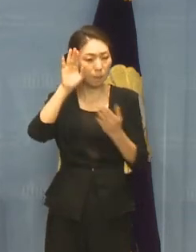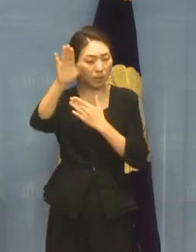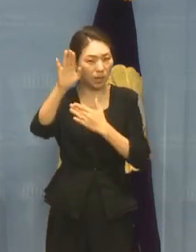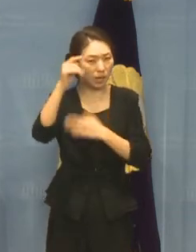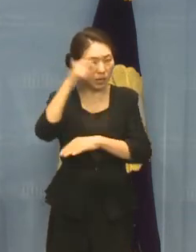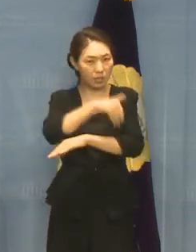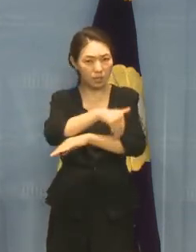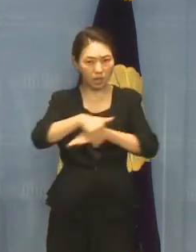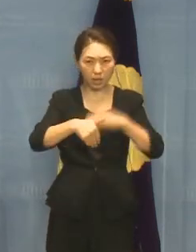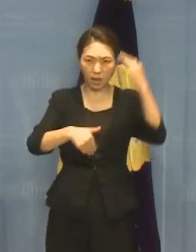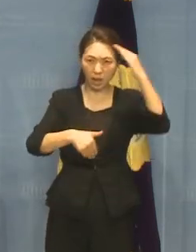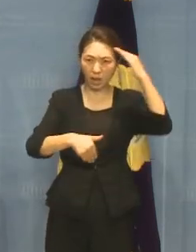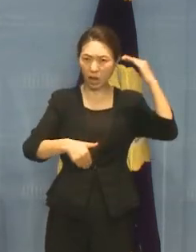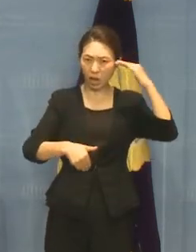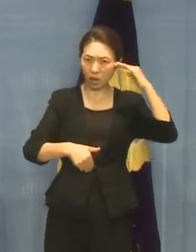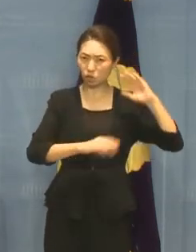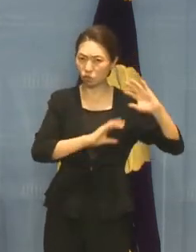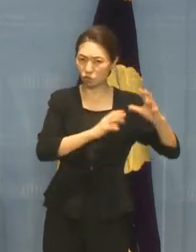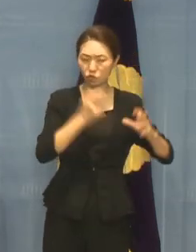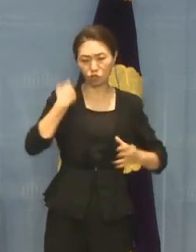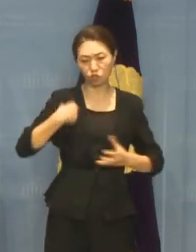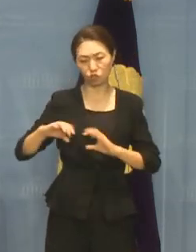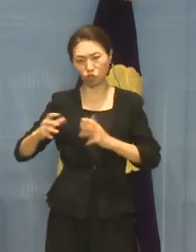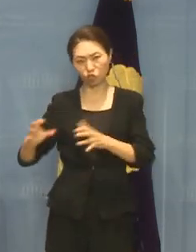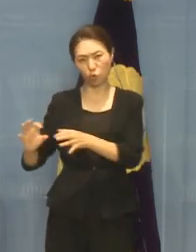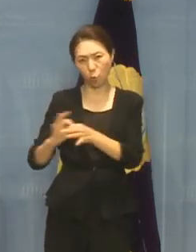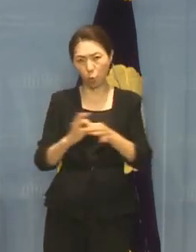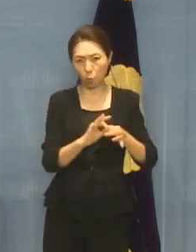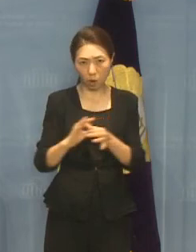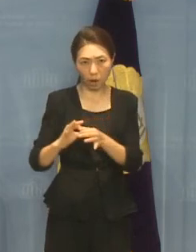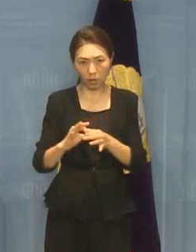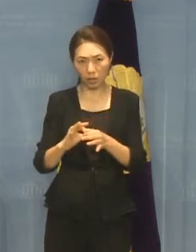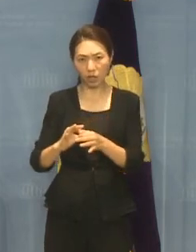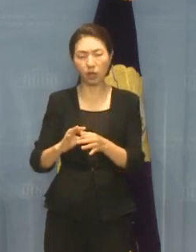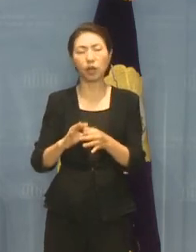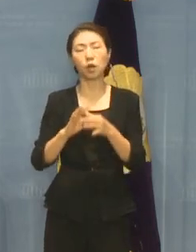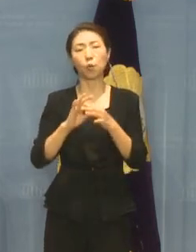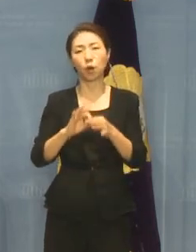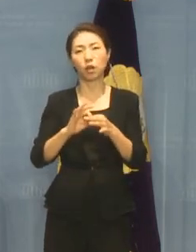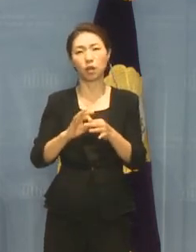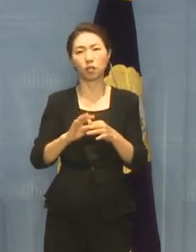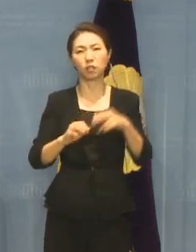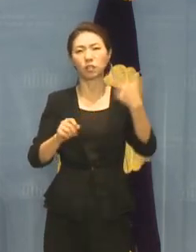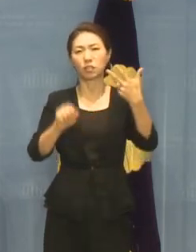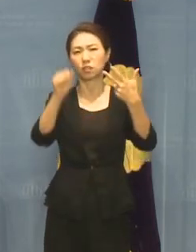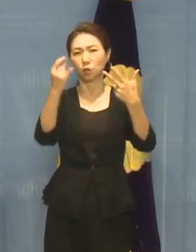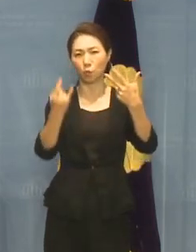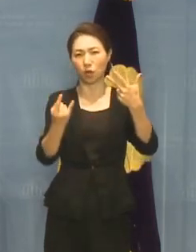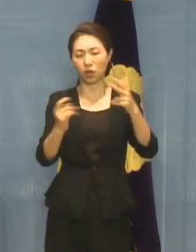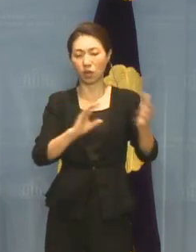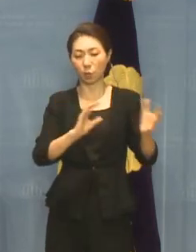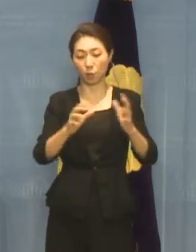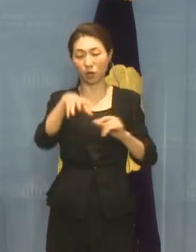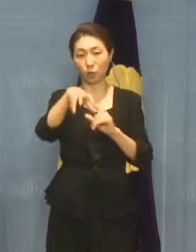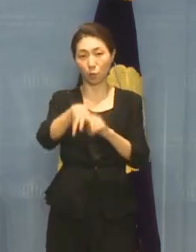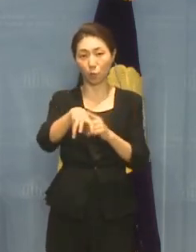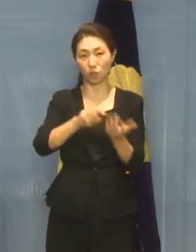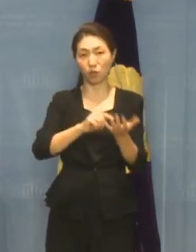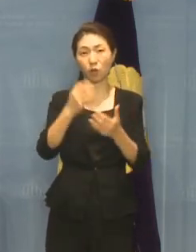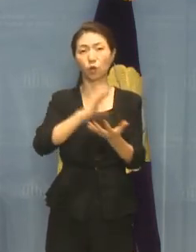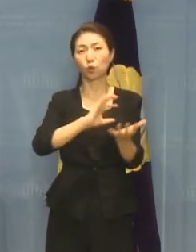한중관계의 미래를 주제로 하는 한중 미래대화를 제7간담회의실에서 개최합니다.